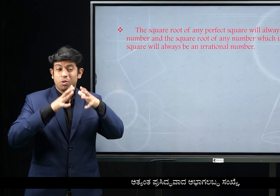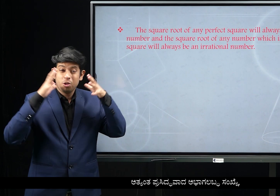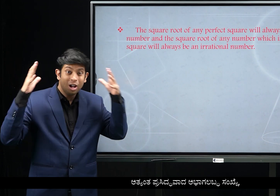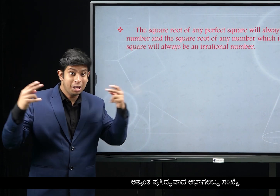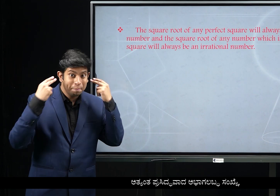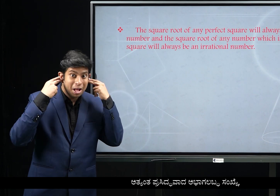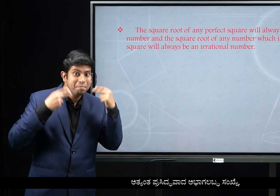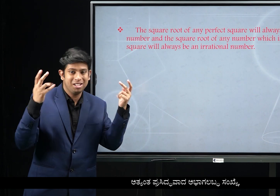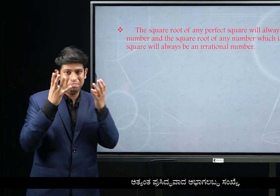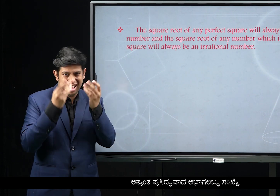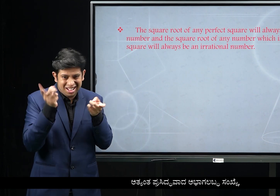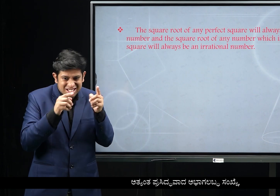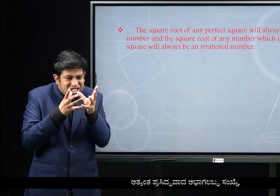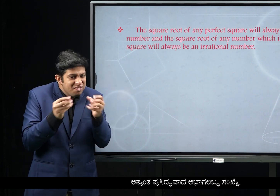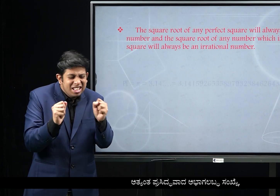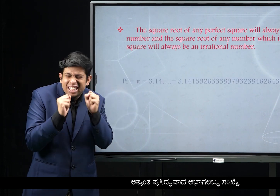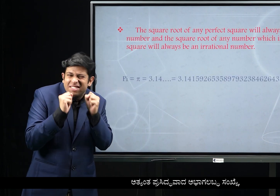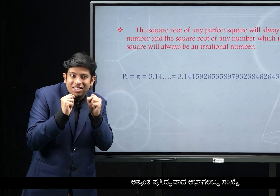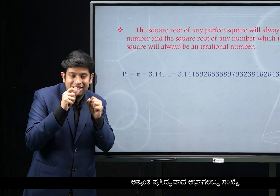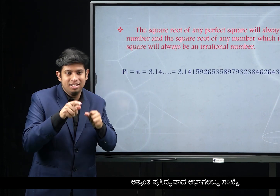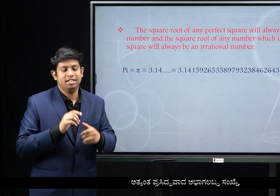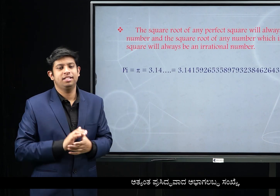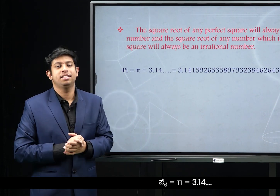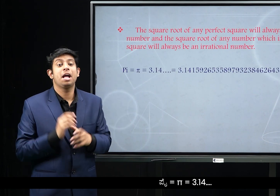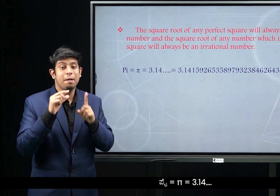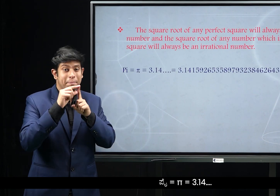ಅತ್ಯಂತ ಪ್ರಸಿದ್ಧವಾದ ಅಭಾಗಲಬ್ಧ ಸಂಖ್ಯೆ ಪೈ ಈಕ್ವಲ್ಸ್